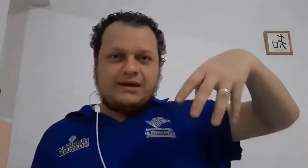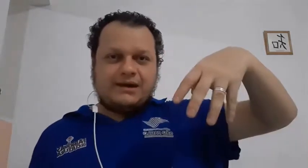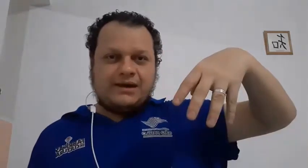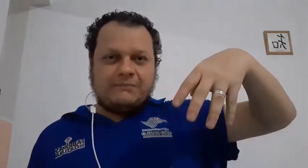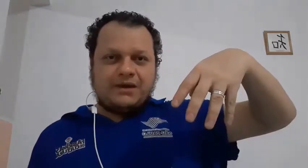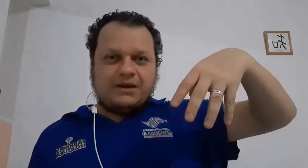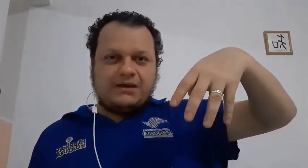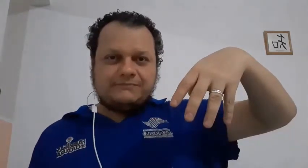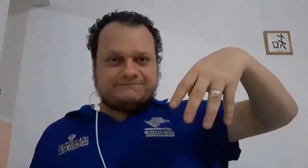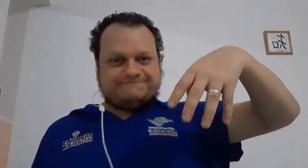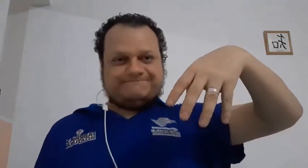M.